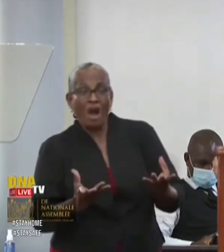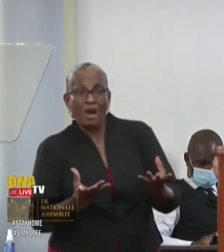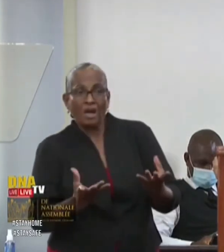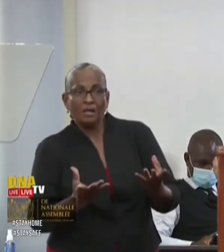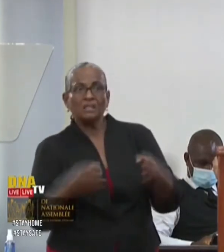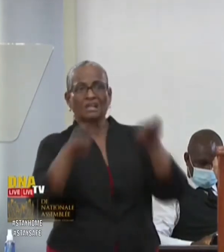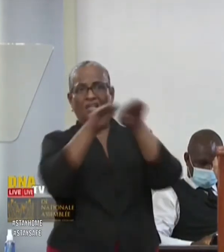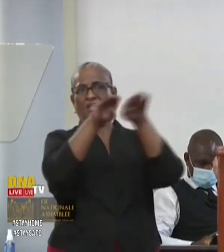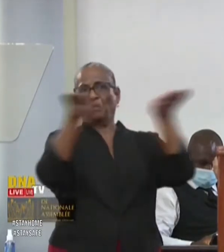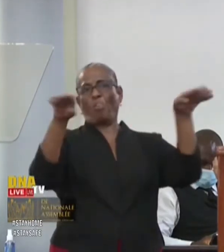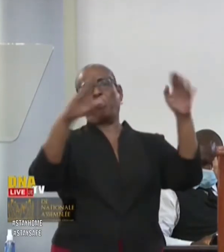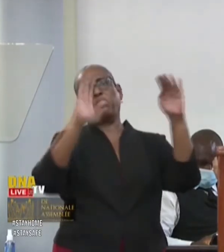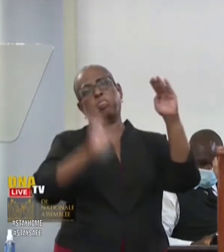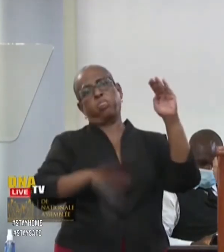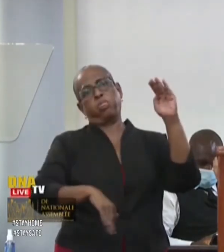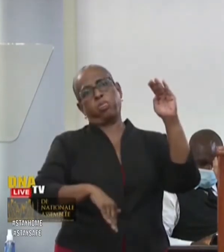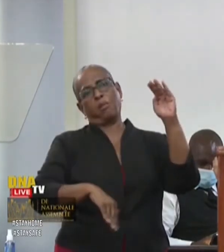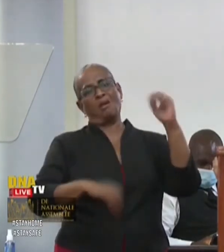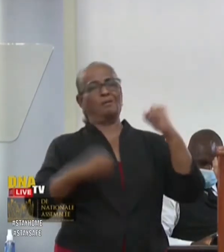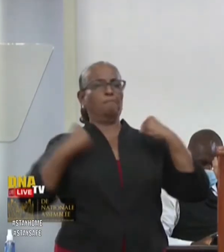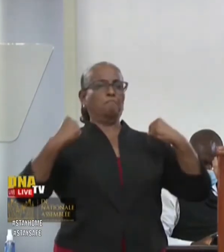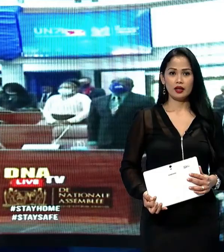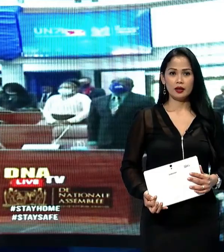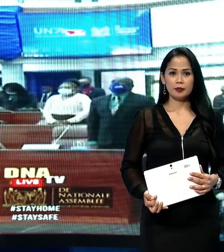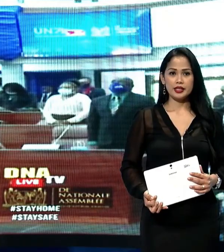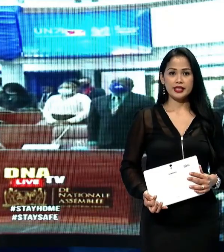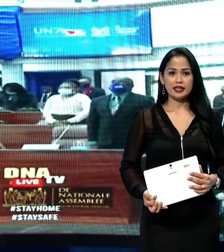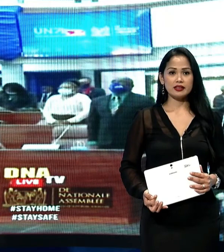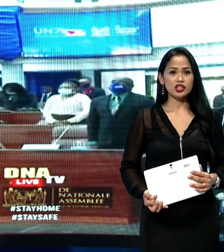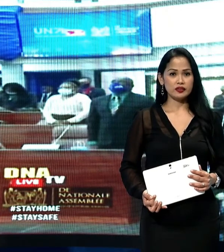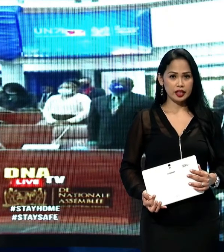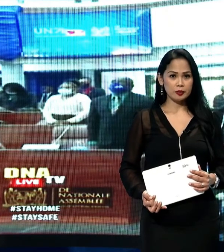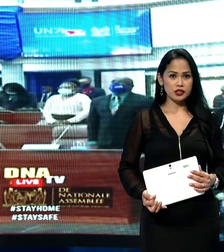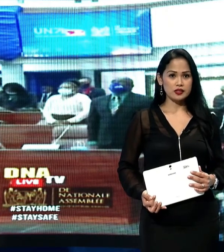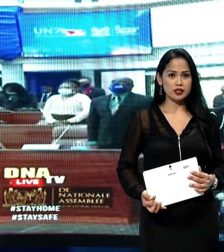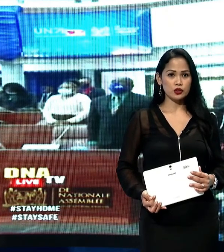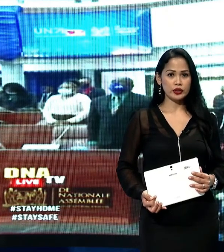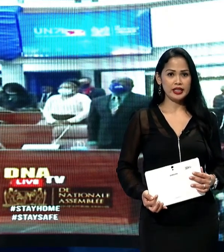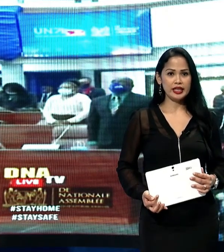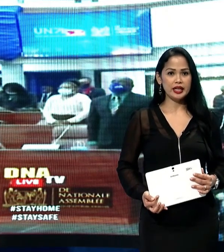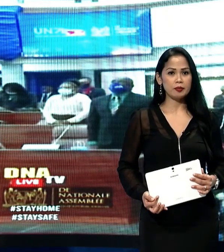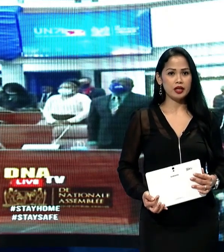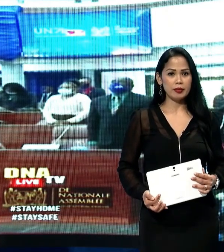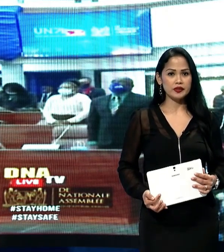democratieën vervallen tot autoritaire regimes. President Chandrika Prasad